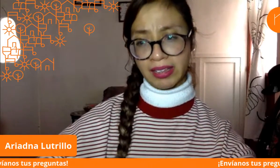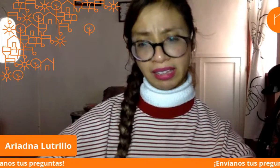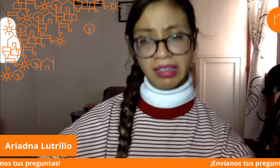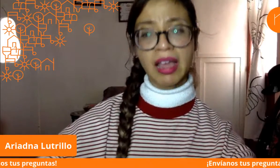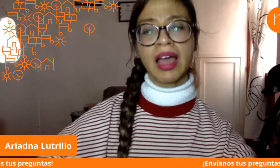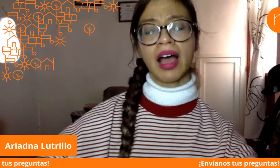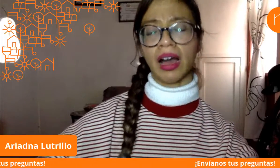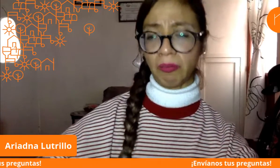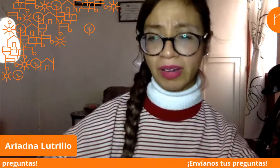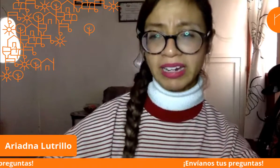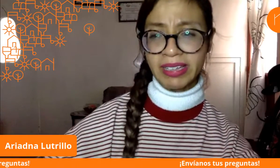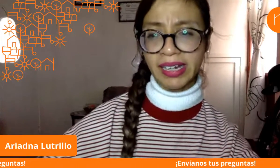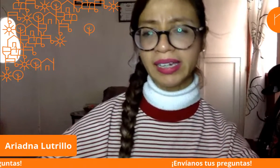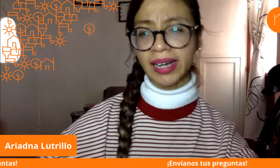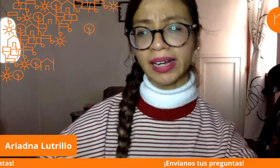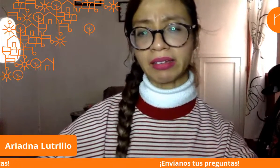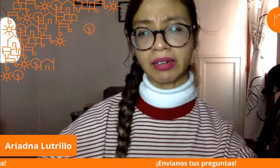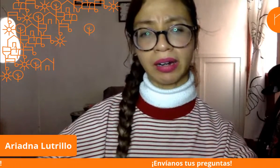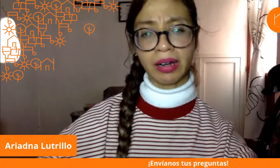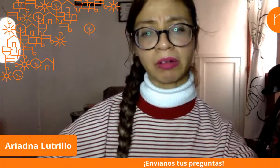Gracias a Marcel de Casa Naranjos.